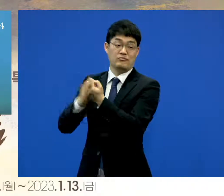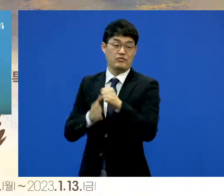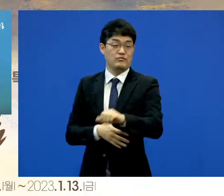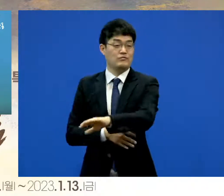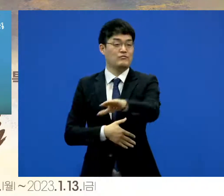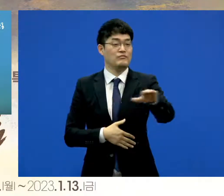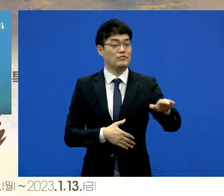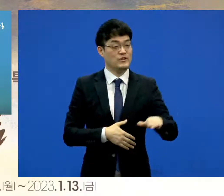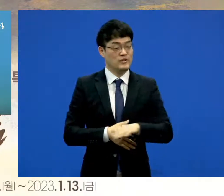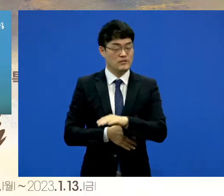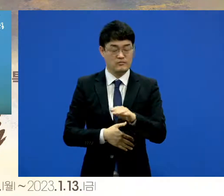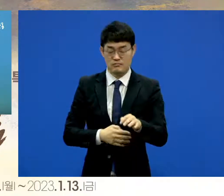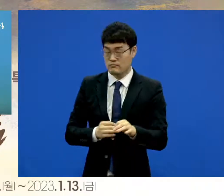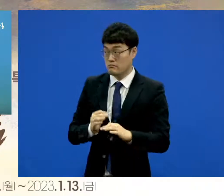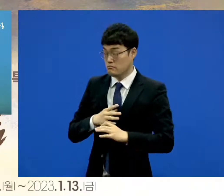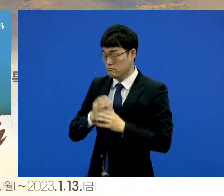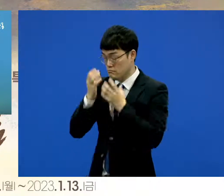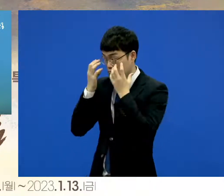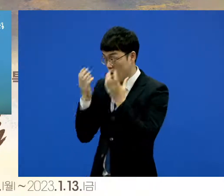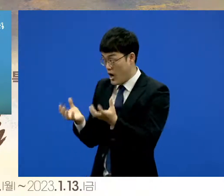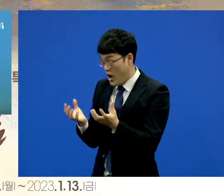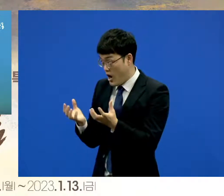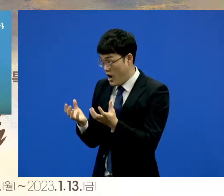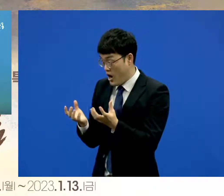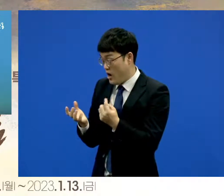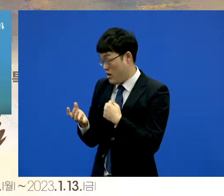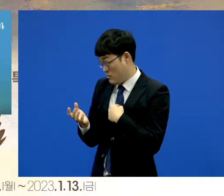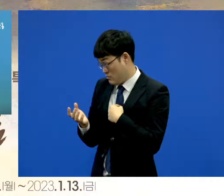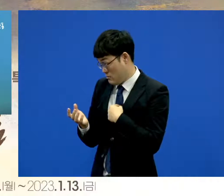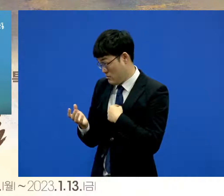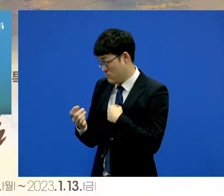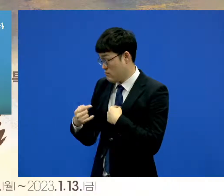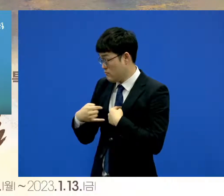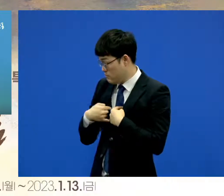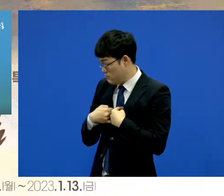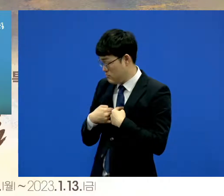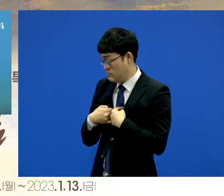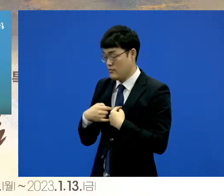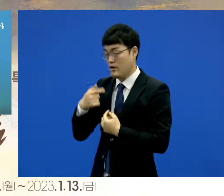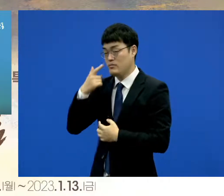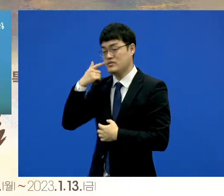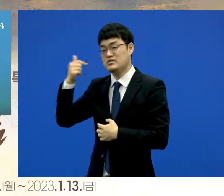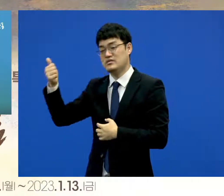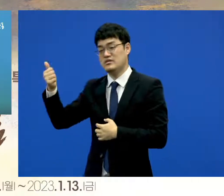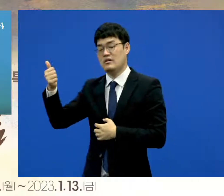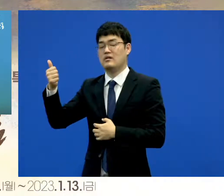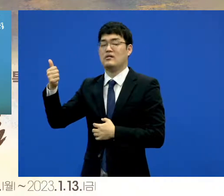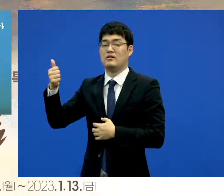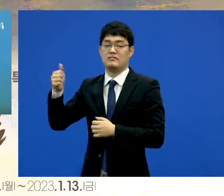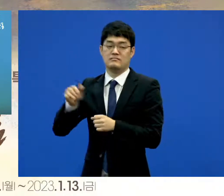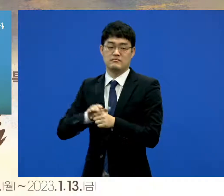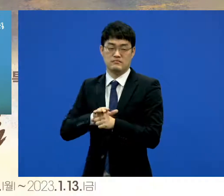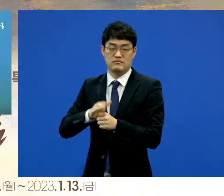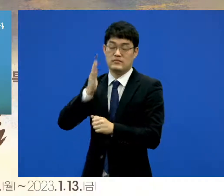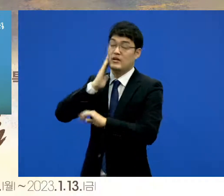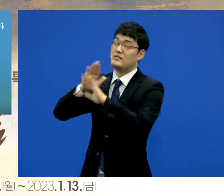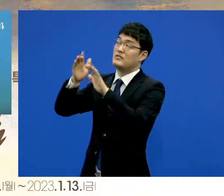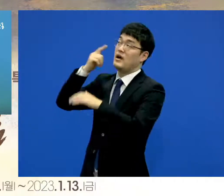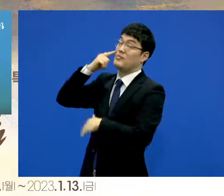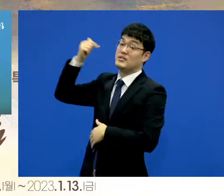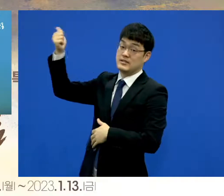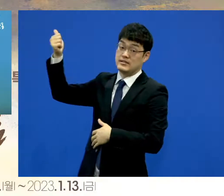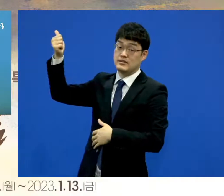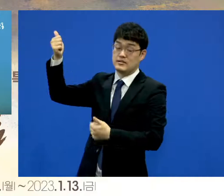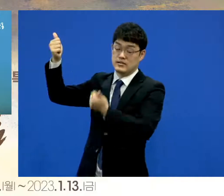놀라죠. 어떻게 이런 일을 나에게, 아버지, 하늘 아버지는 아들을